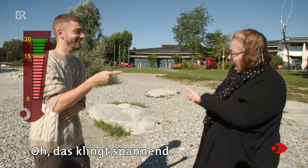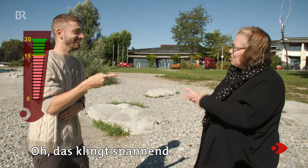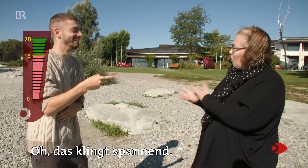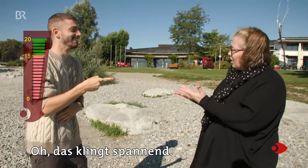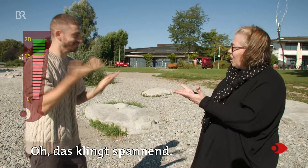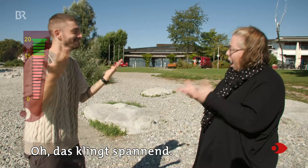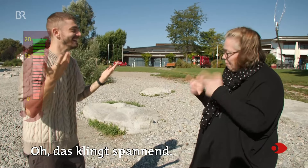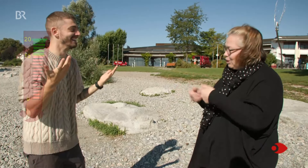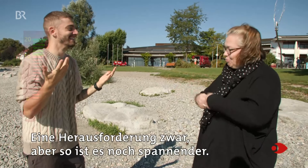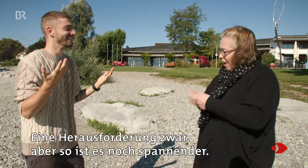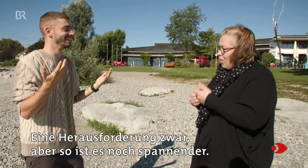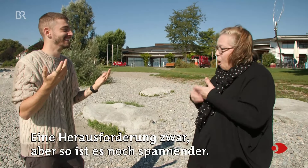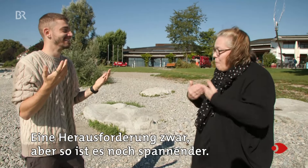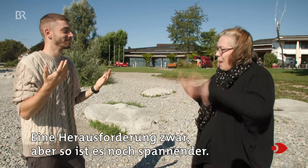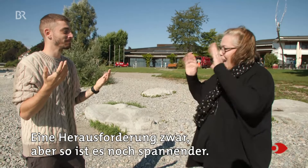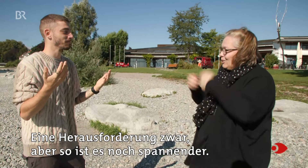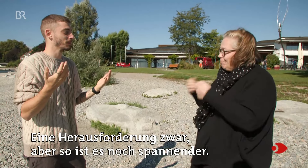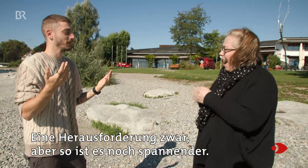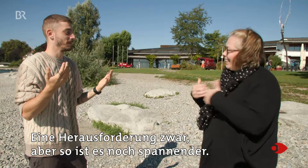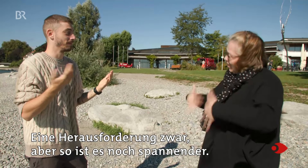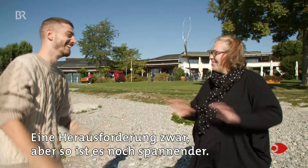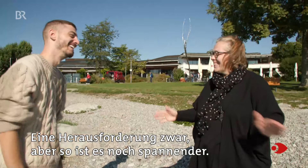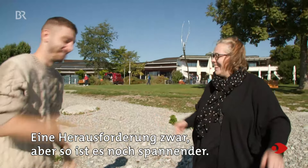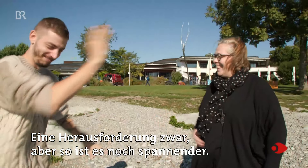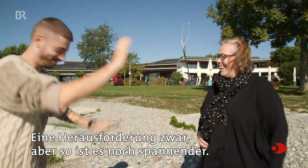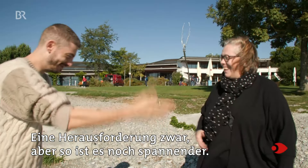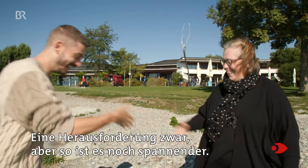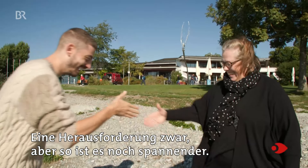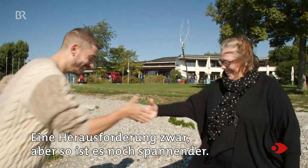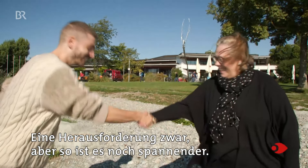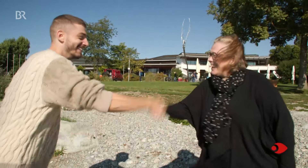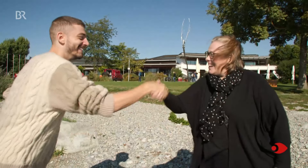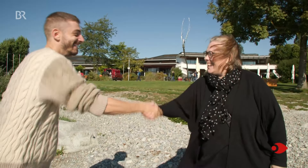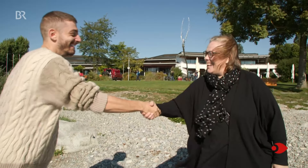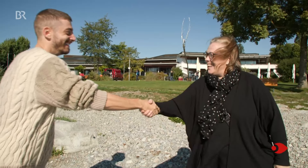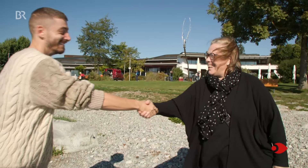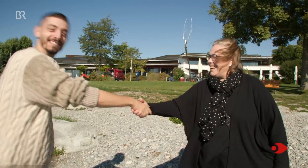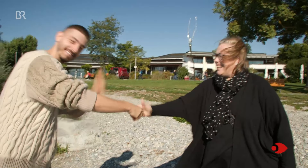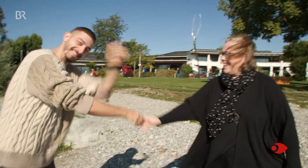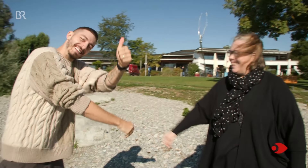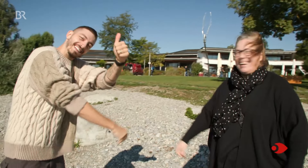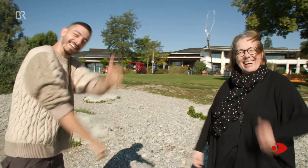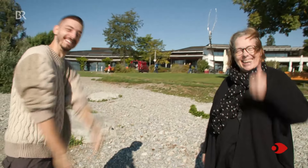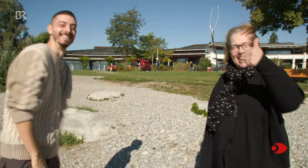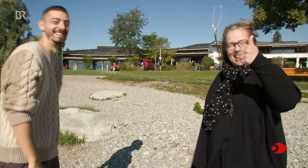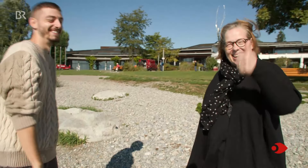Oh, das klingt spannend. Eine Herausforderung zwar, aber so ist es noch spannender.